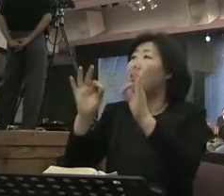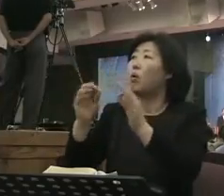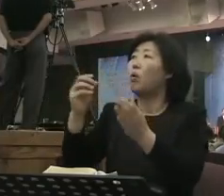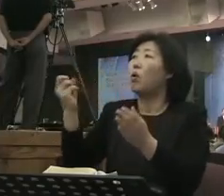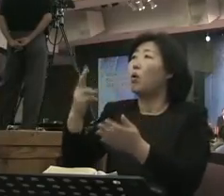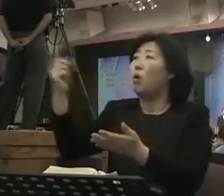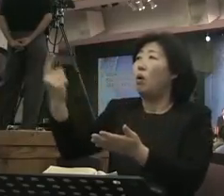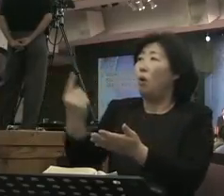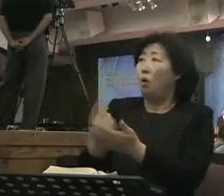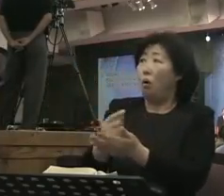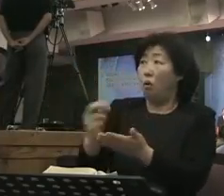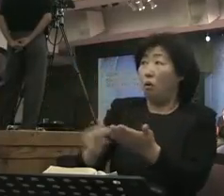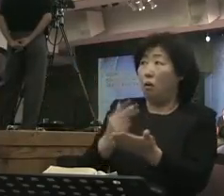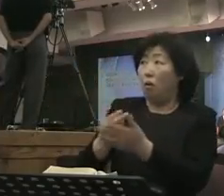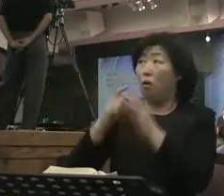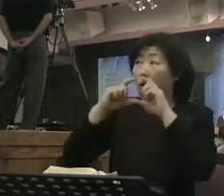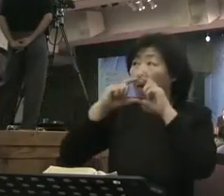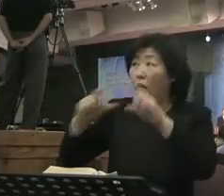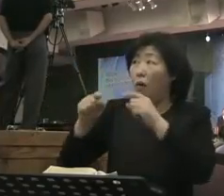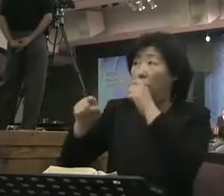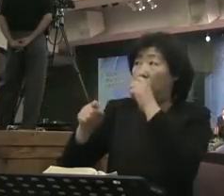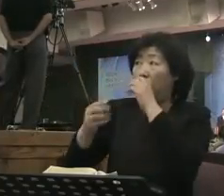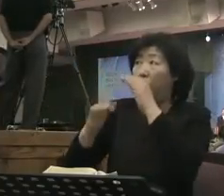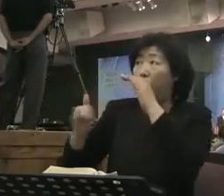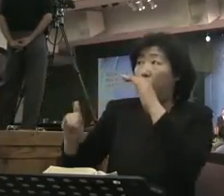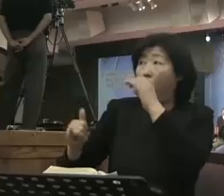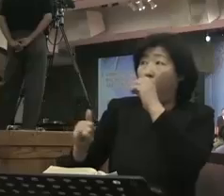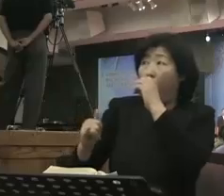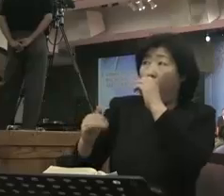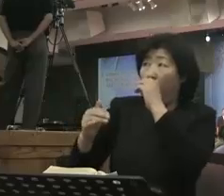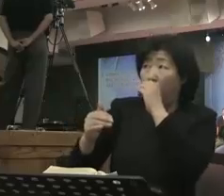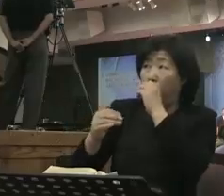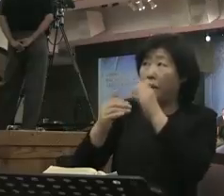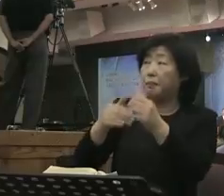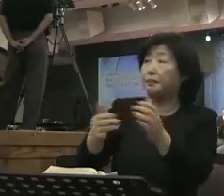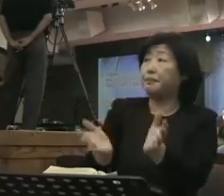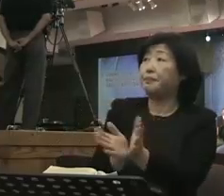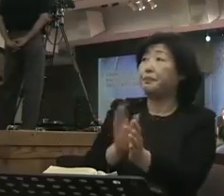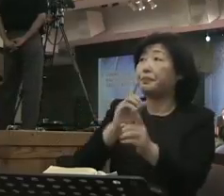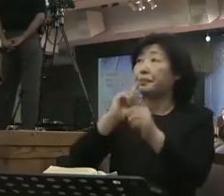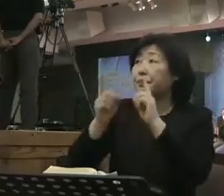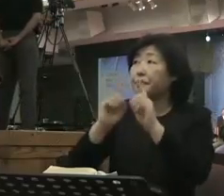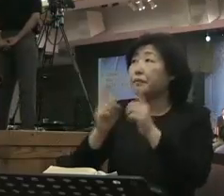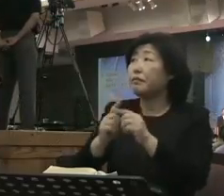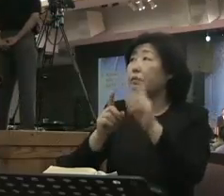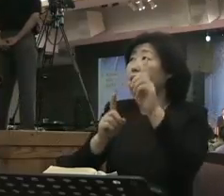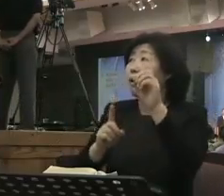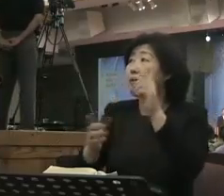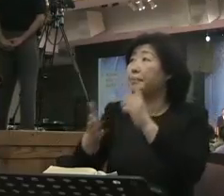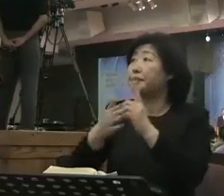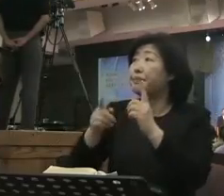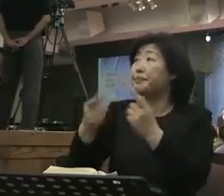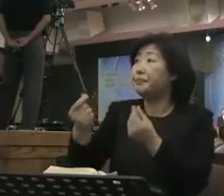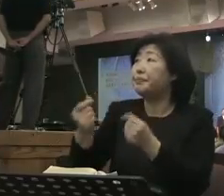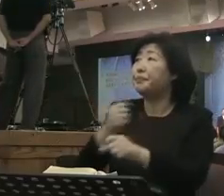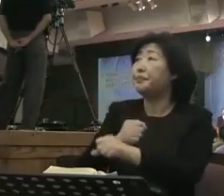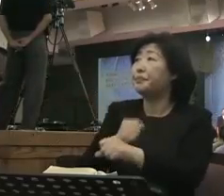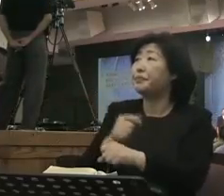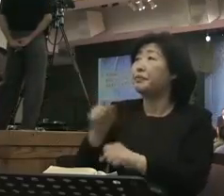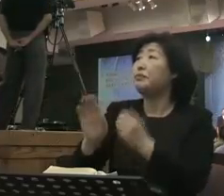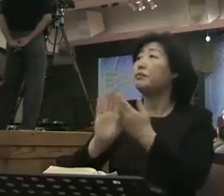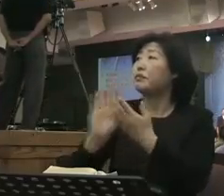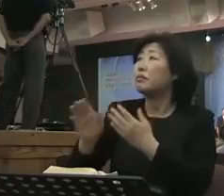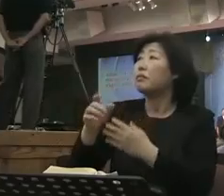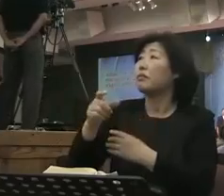강림하셨더라. 여호와께서 가라사대 이 무리가 한 족속이요 어느 하나님으로 이같이 시작하였으니 이 우리는